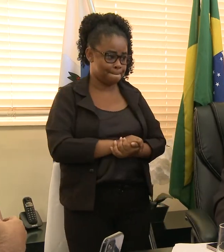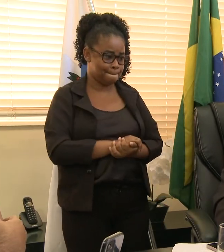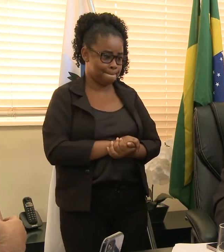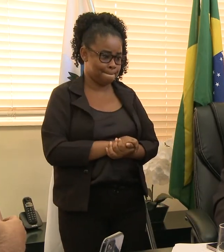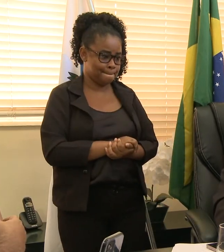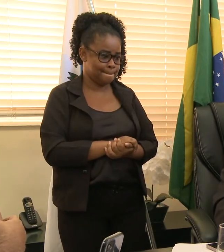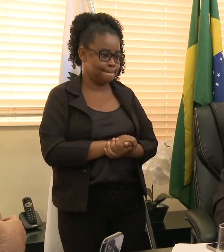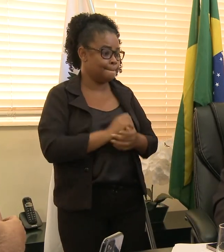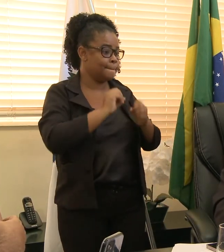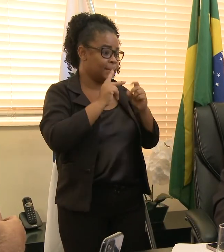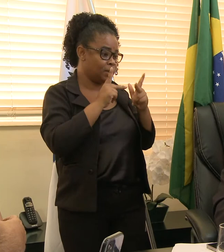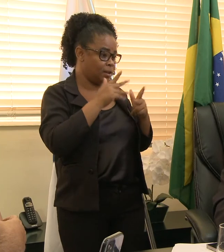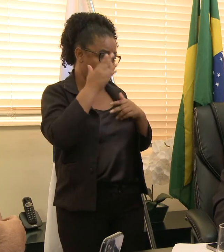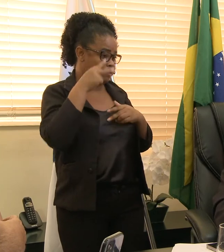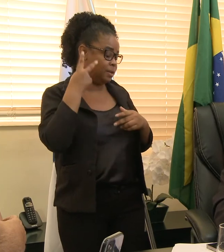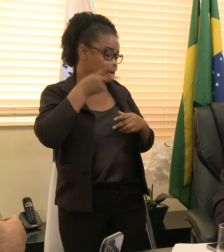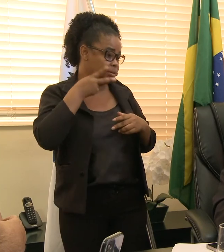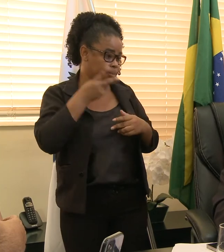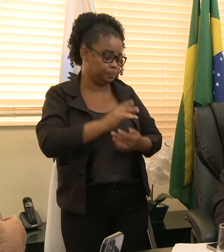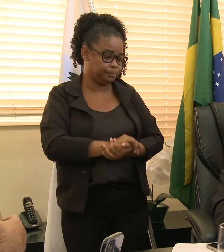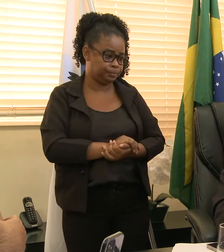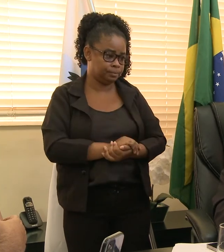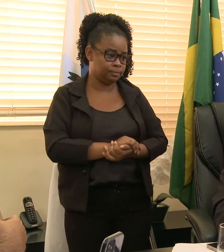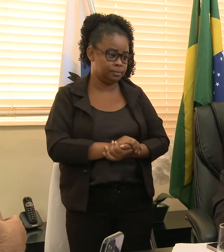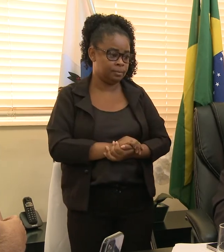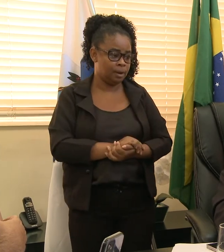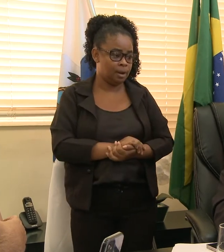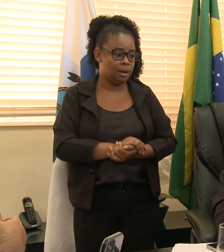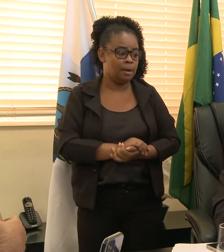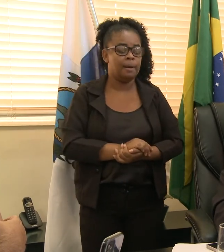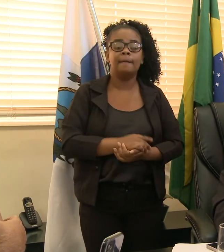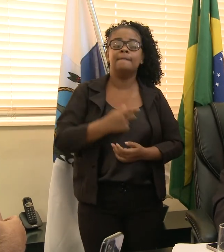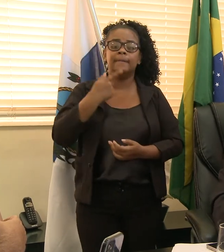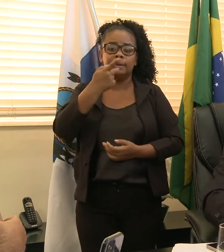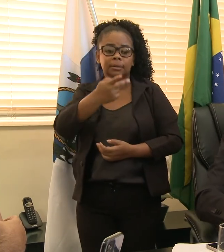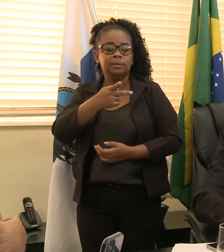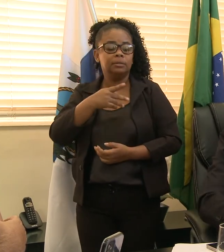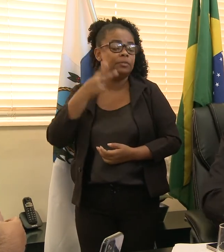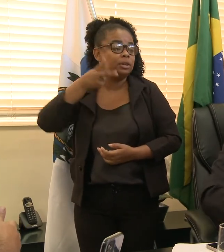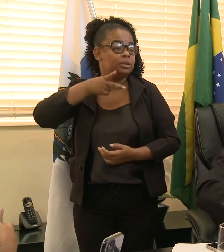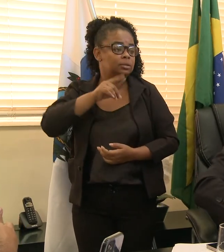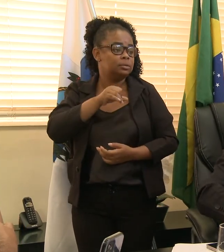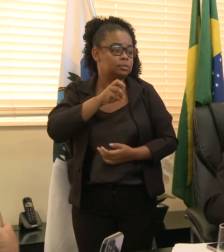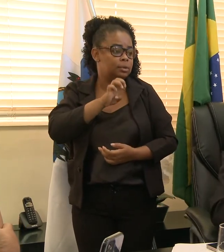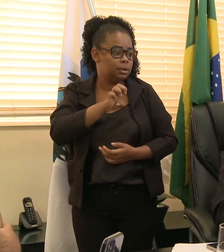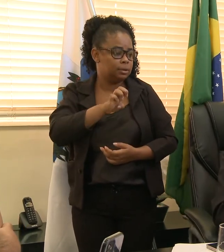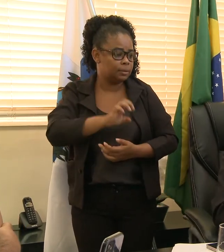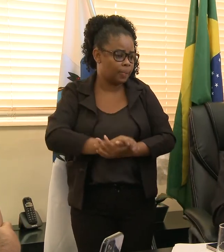essa denúncia, em parte da Secretaria de Segurança,